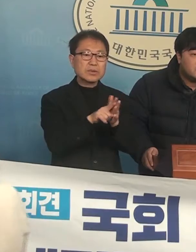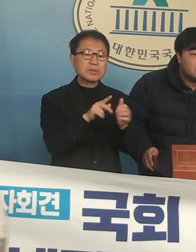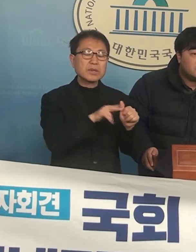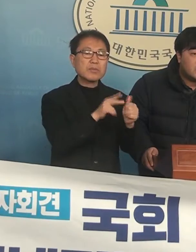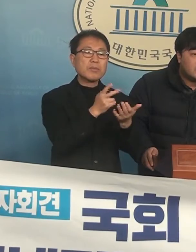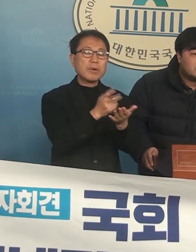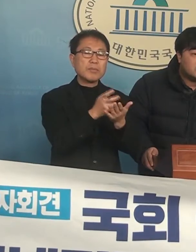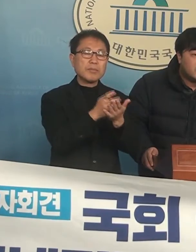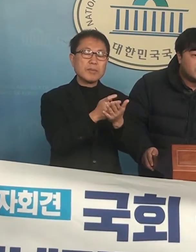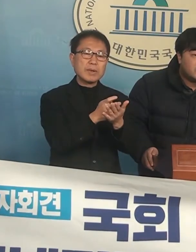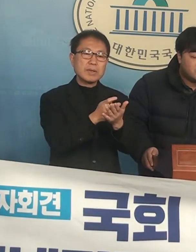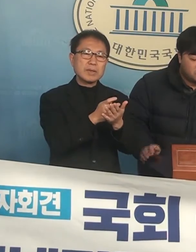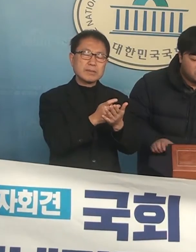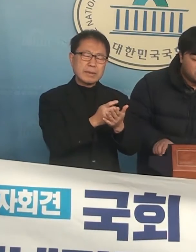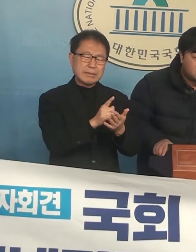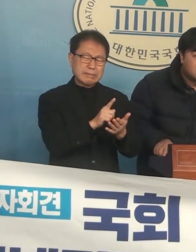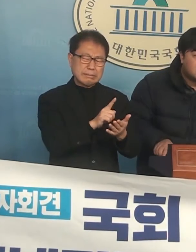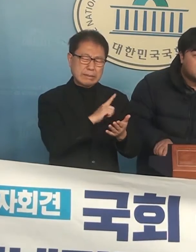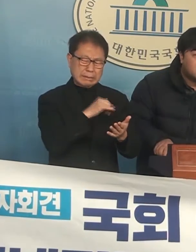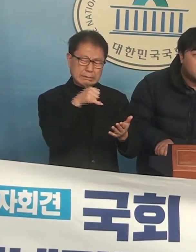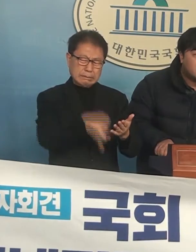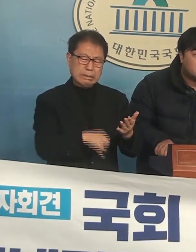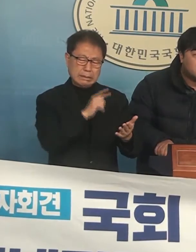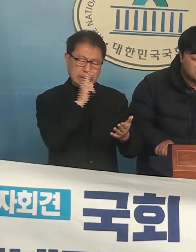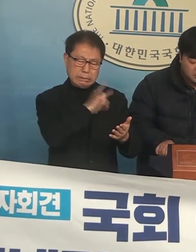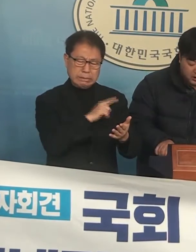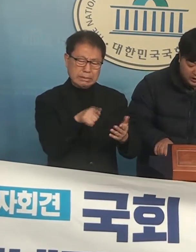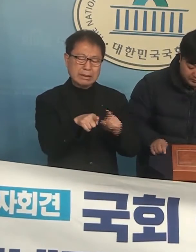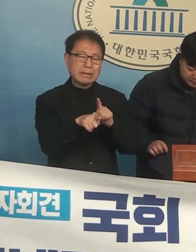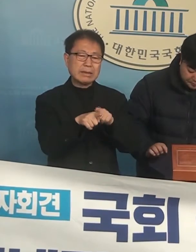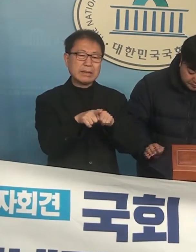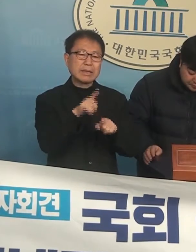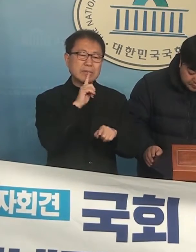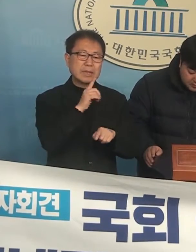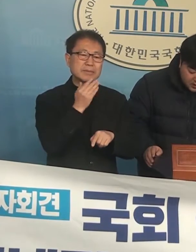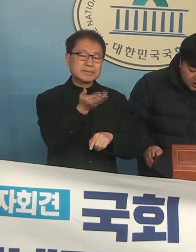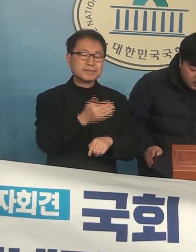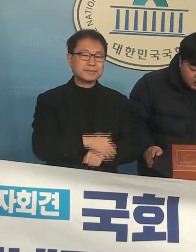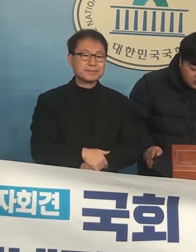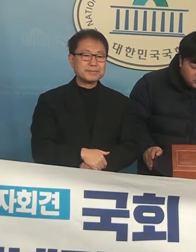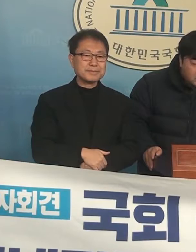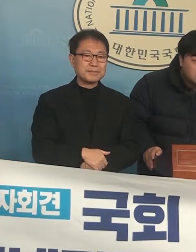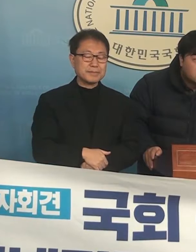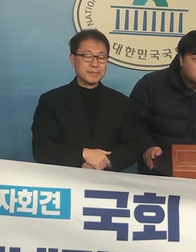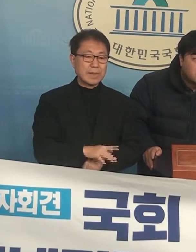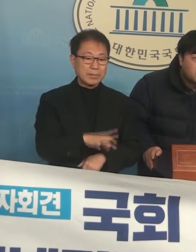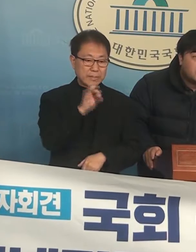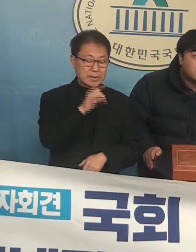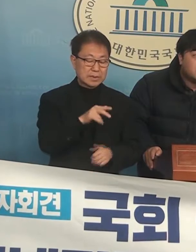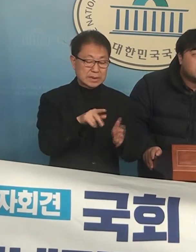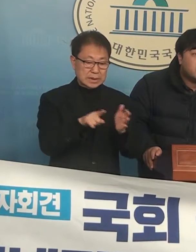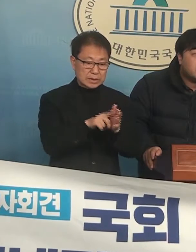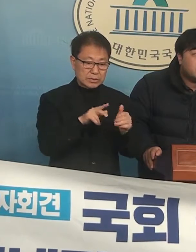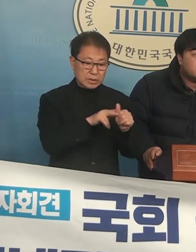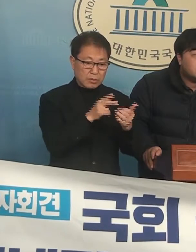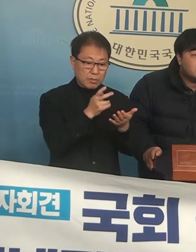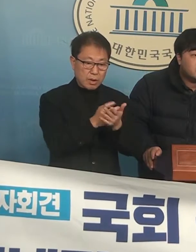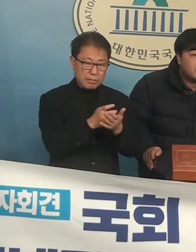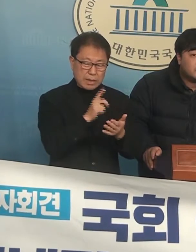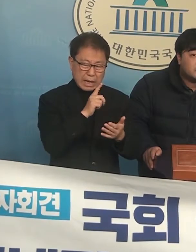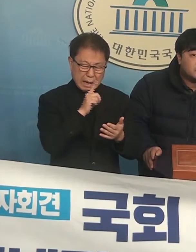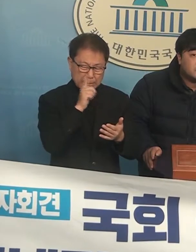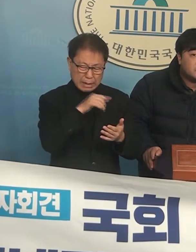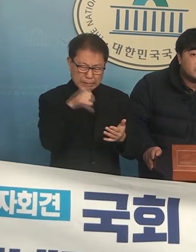신용정보법은 가히 최악이라고 다시 한번 강조드립니다. 먼저 신용정보법이 최악인